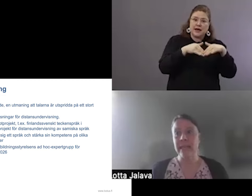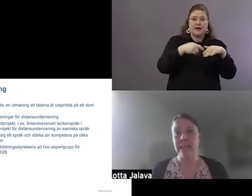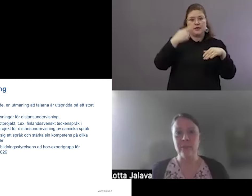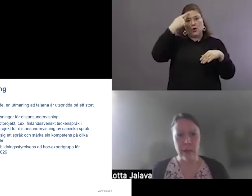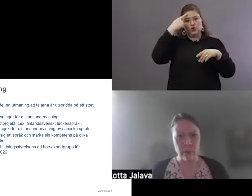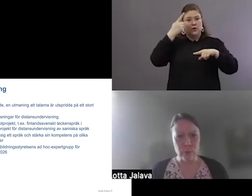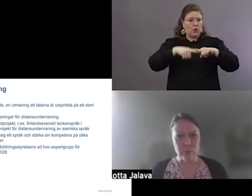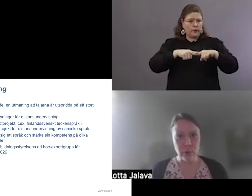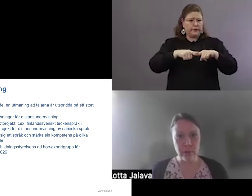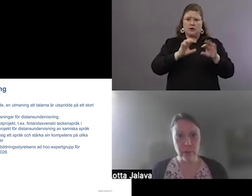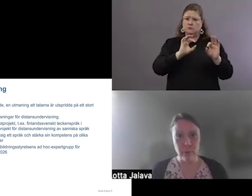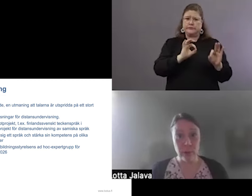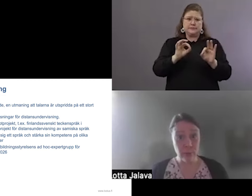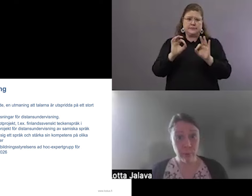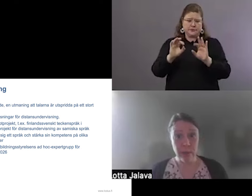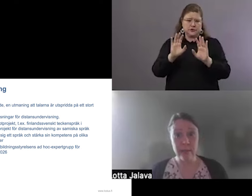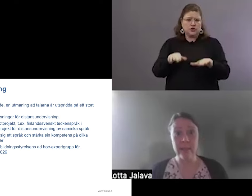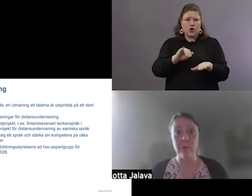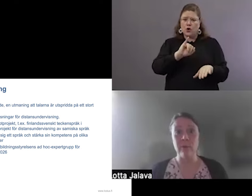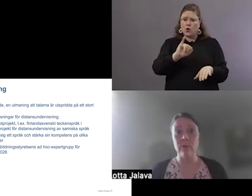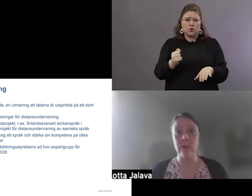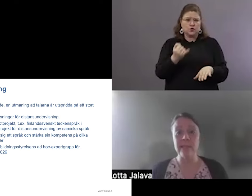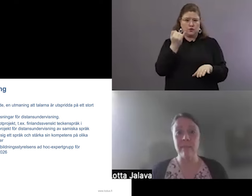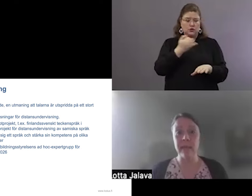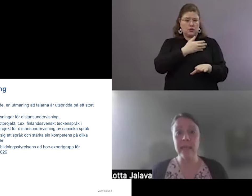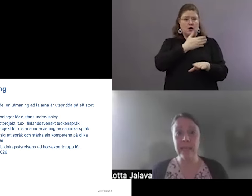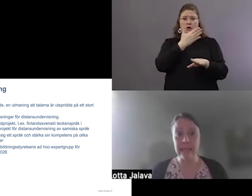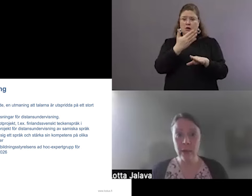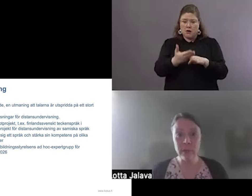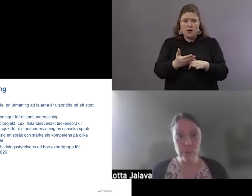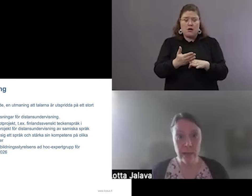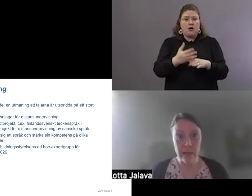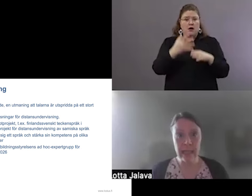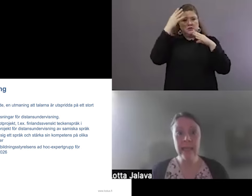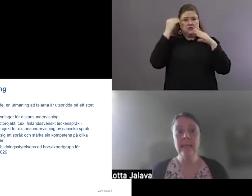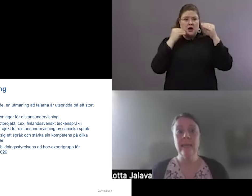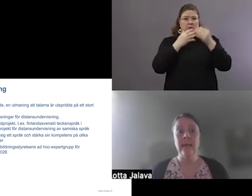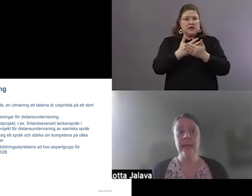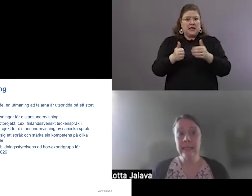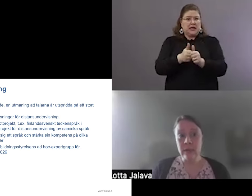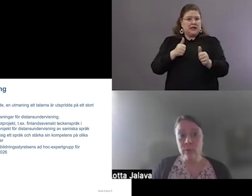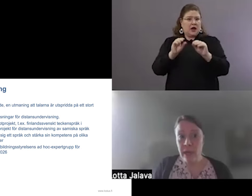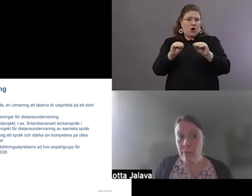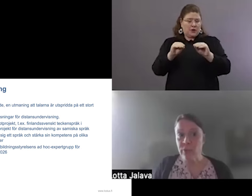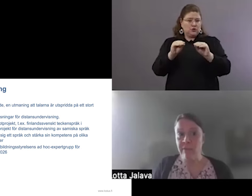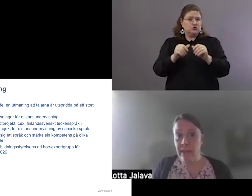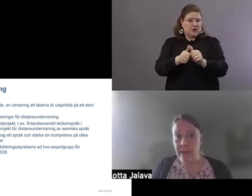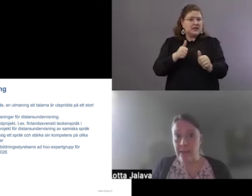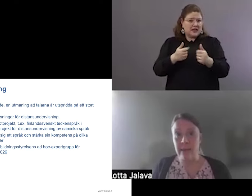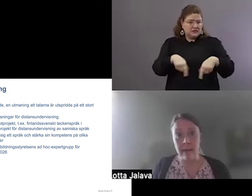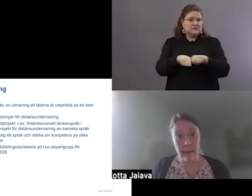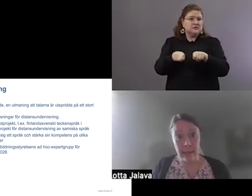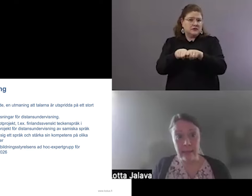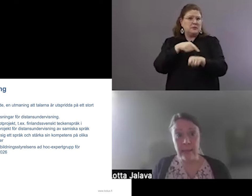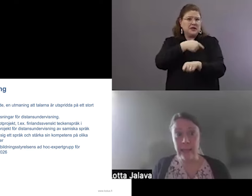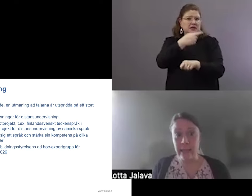ovat pitäneet jo, heillä on 6 vuotta jo pyörinyt tämmöinen kouluihin saamen kielten etäopetushanke. Näitä täytyy ilman muuta